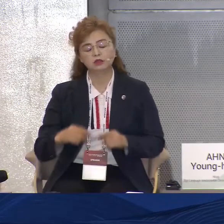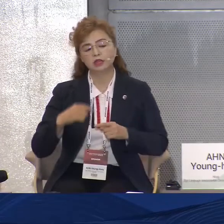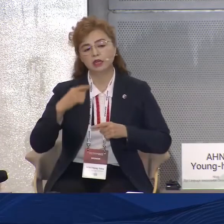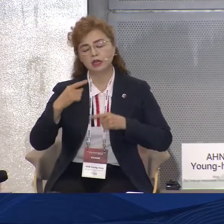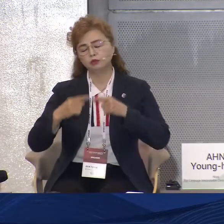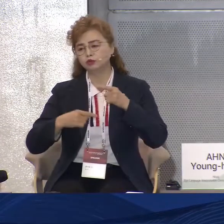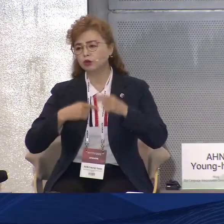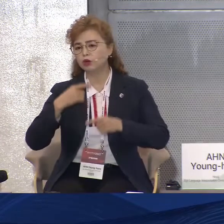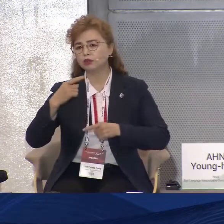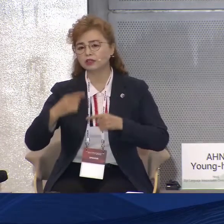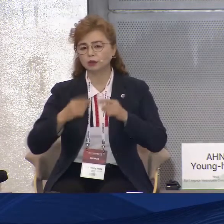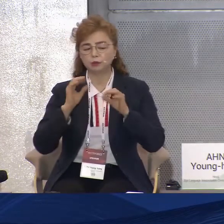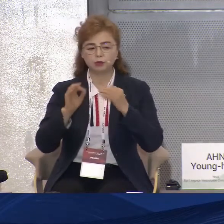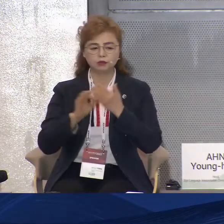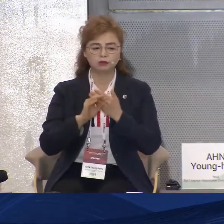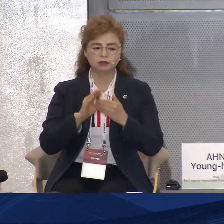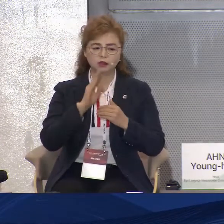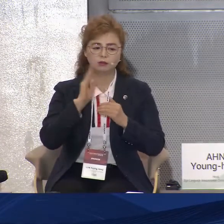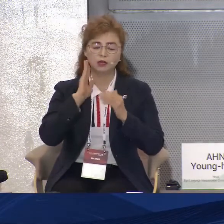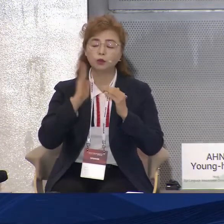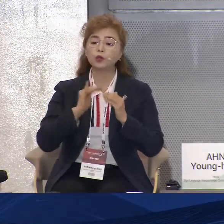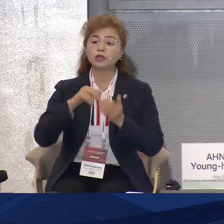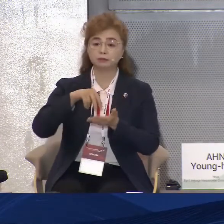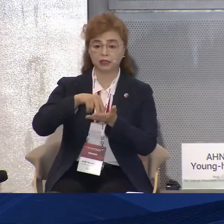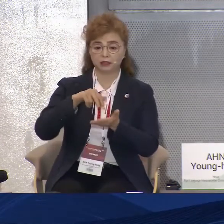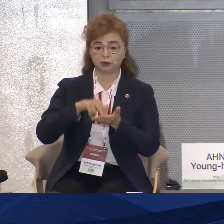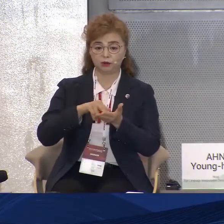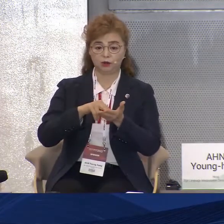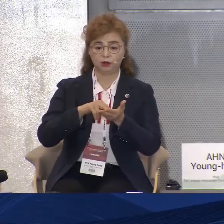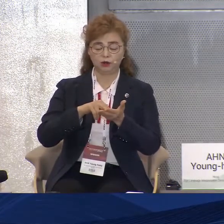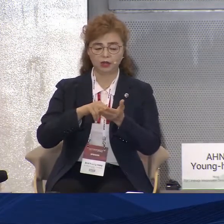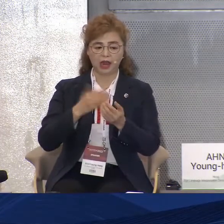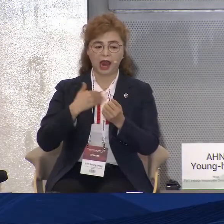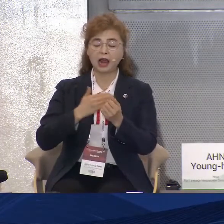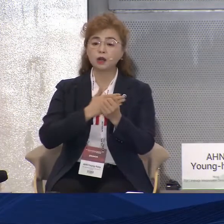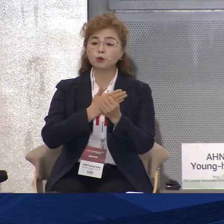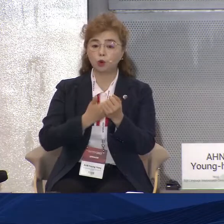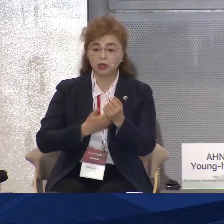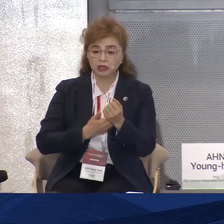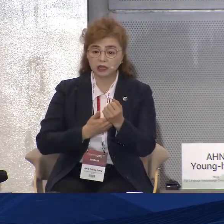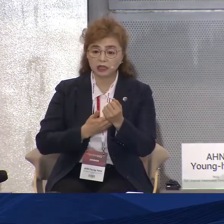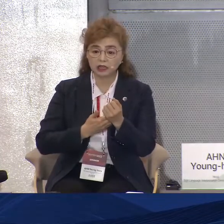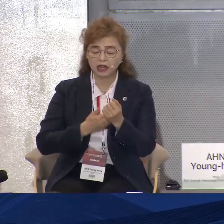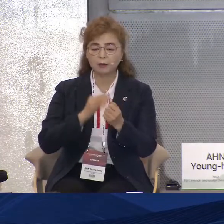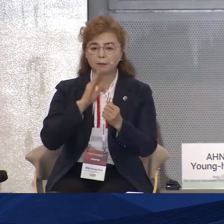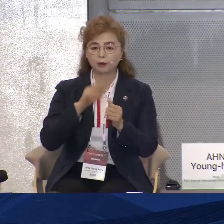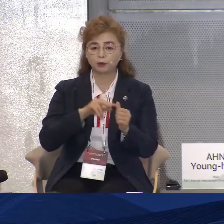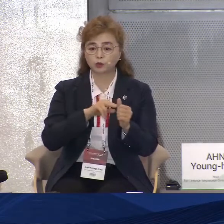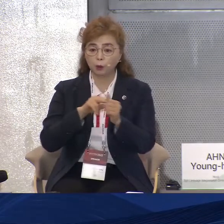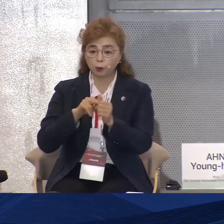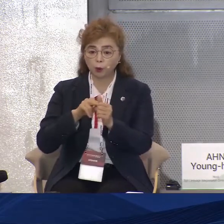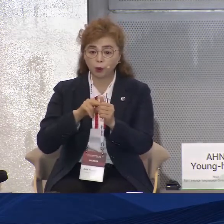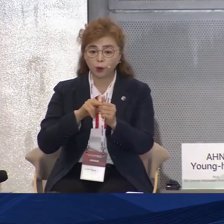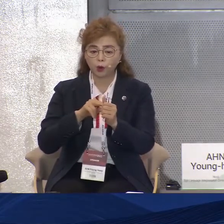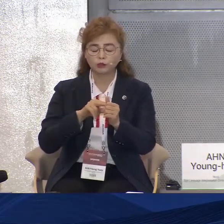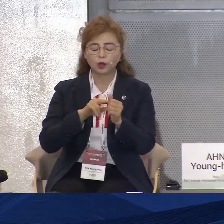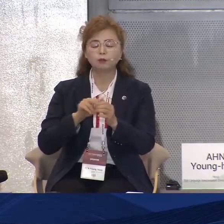자, 그러면은 이렇게 수어라는 거 보면은 정말 농인 입장에서 이렇게 알 권리가